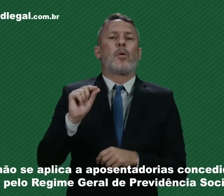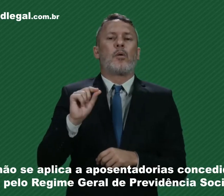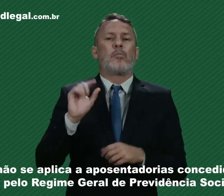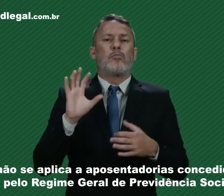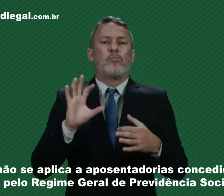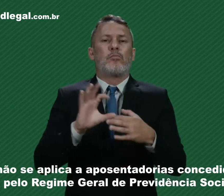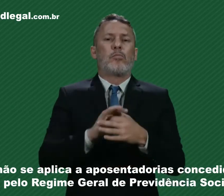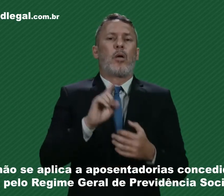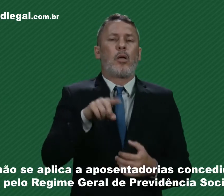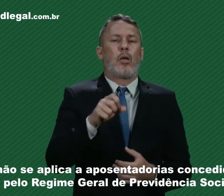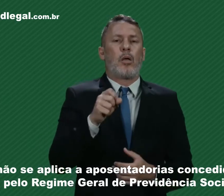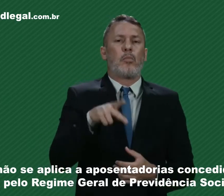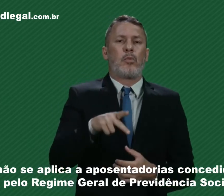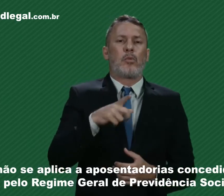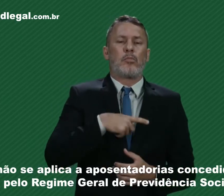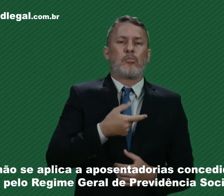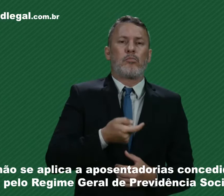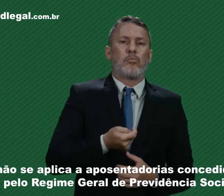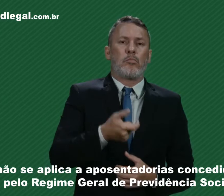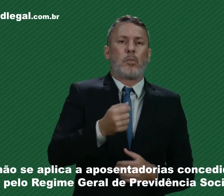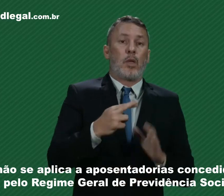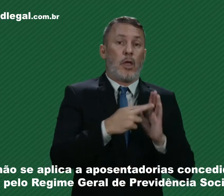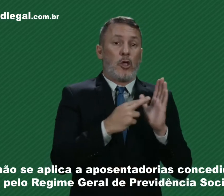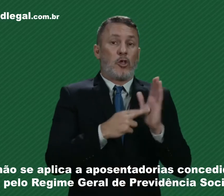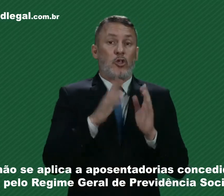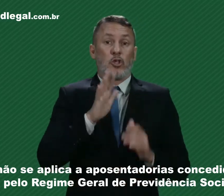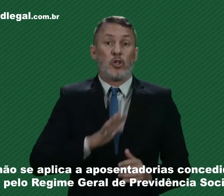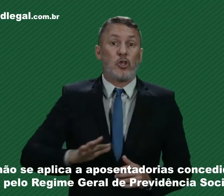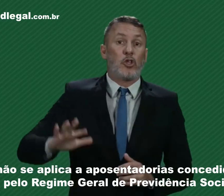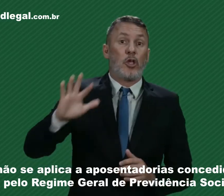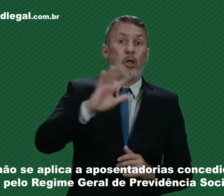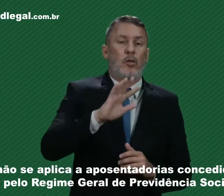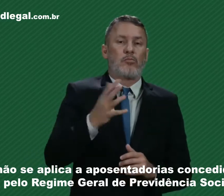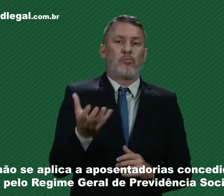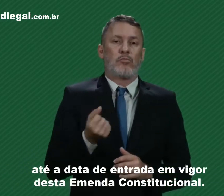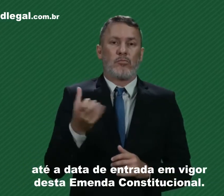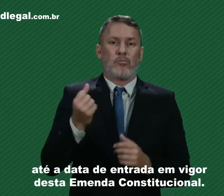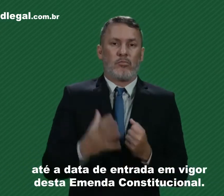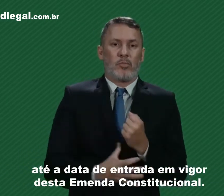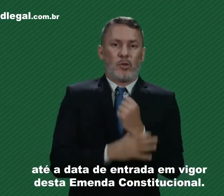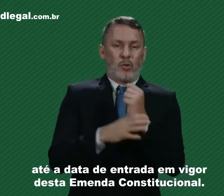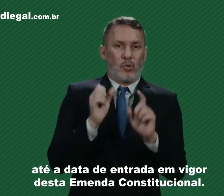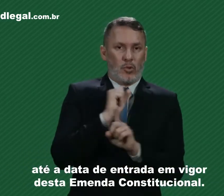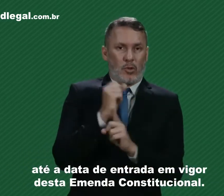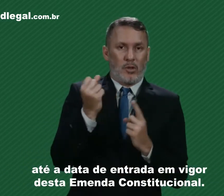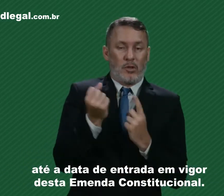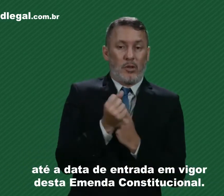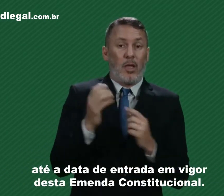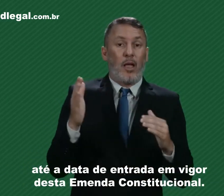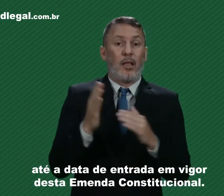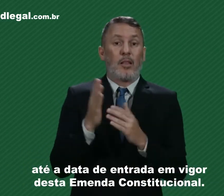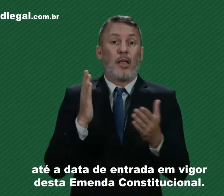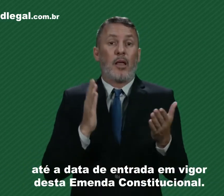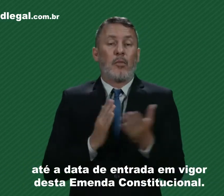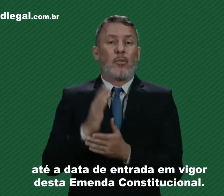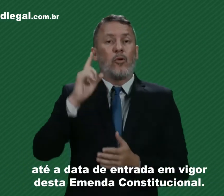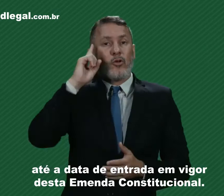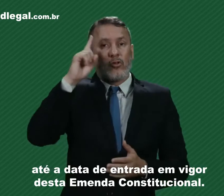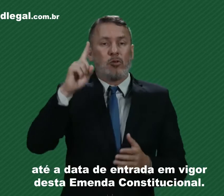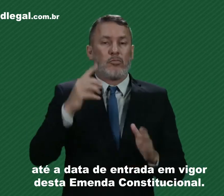aplica a aposentadorias concedidas pelo Regime Geral de Previdência Social até a data de entrada em vigor desta